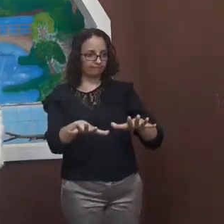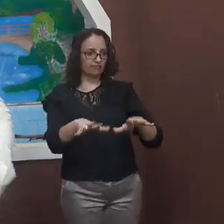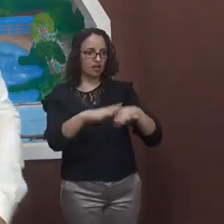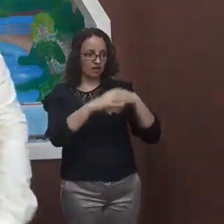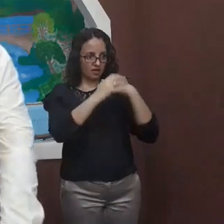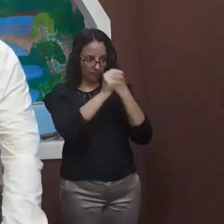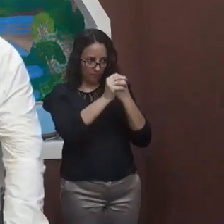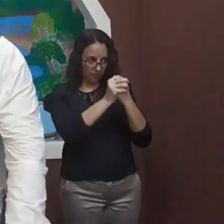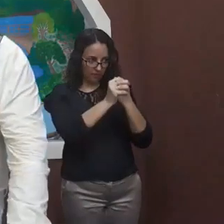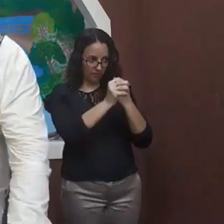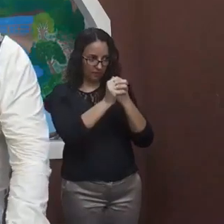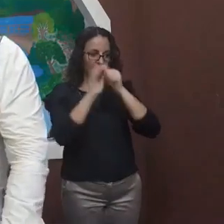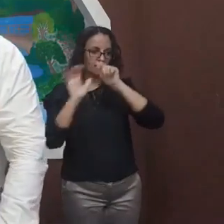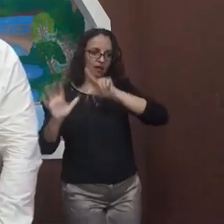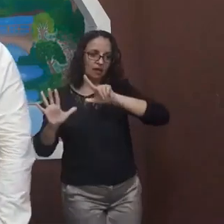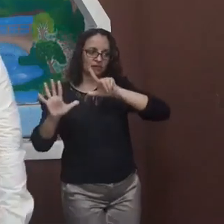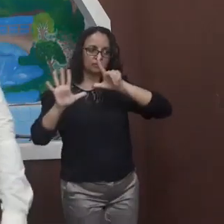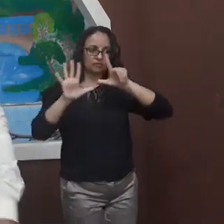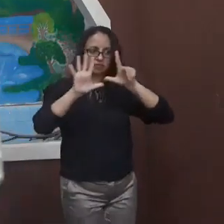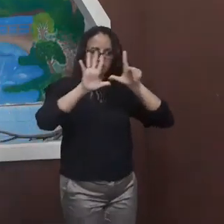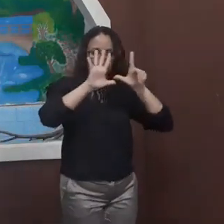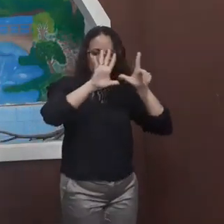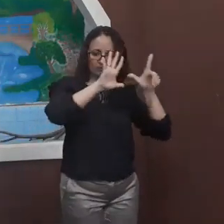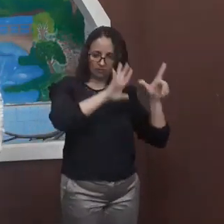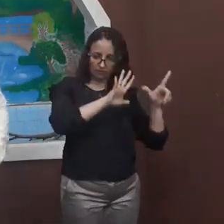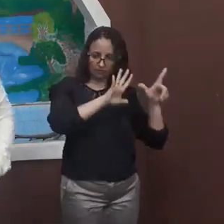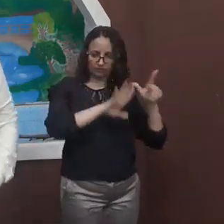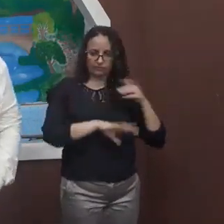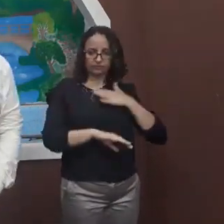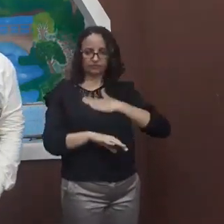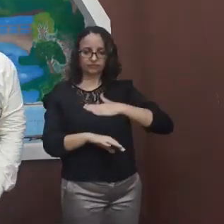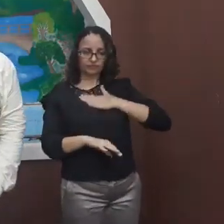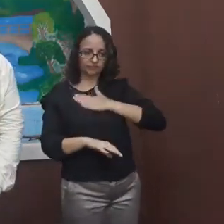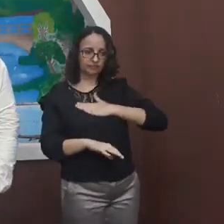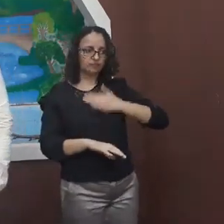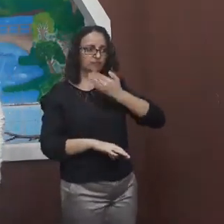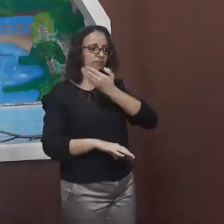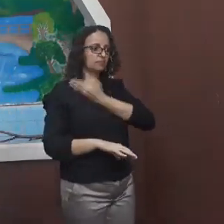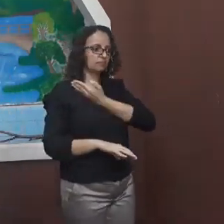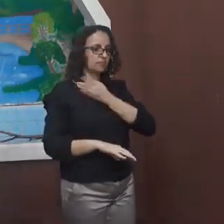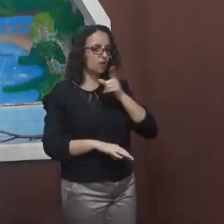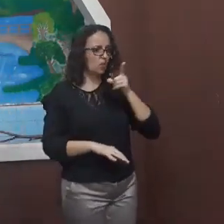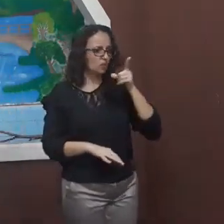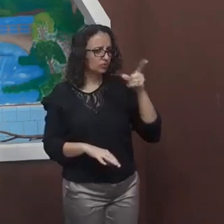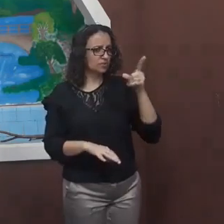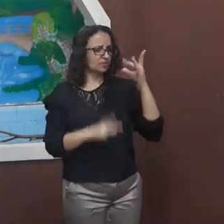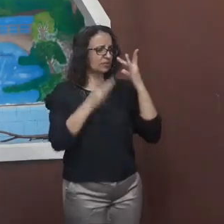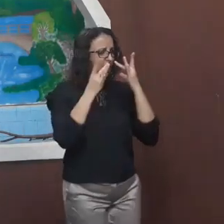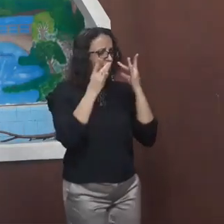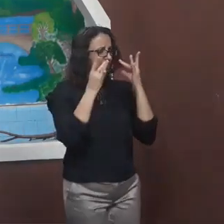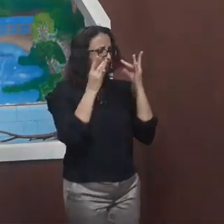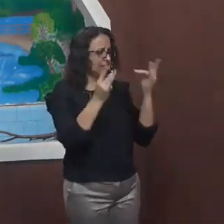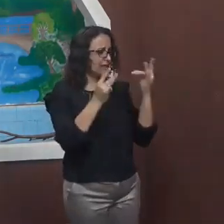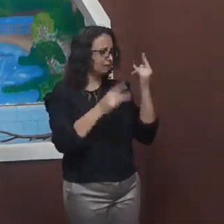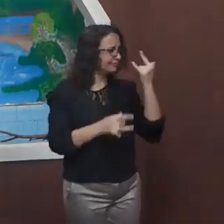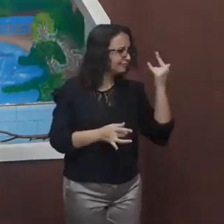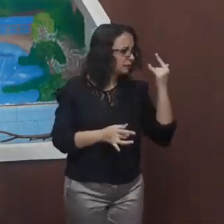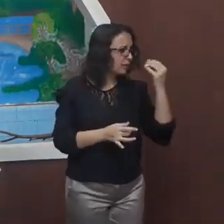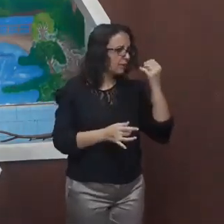meu querido irmão, meu querido amigo, você possa se livrar da sedução do